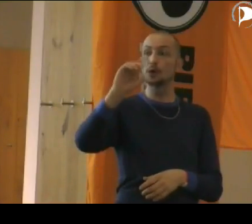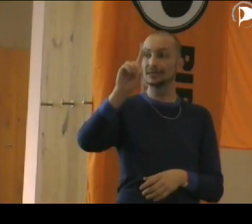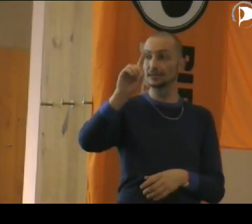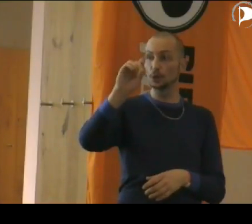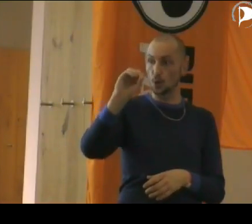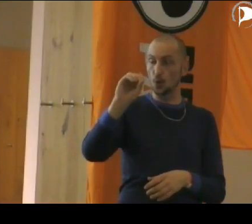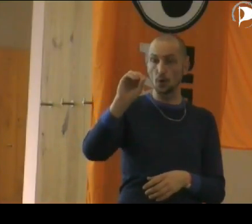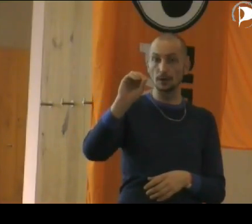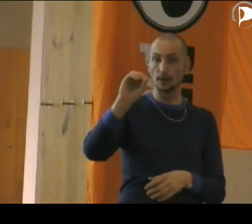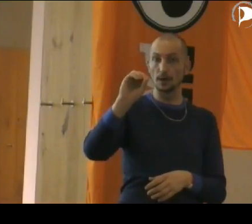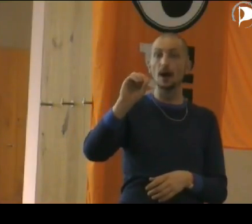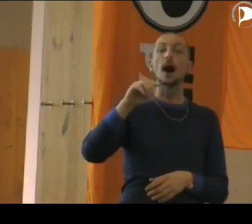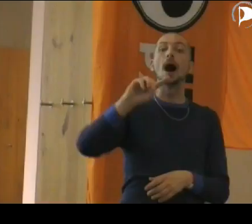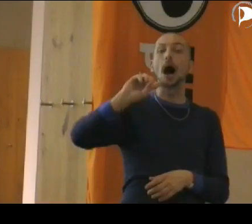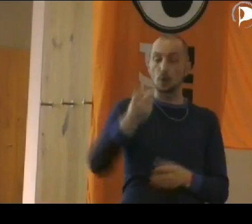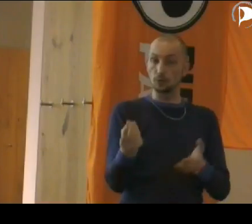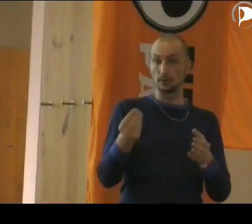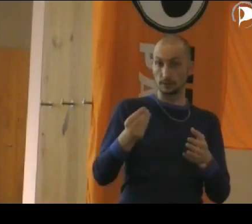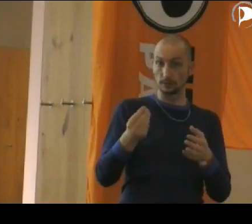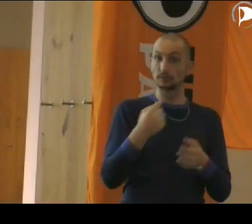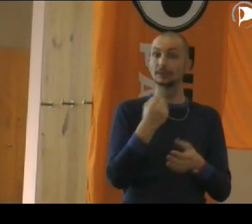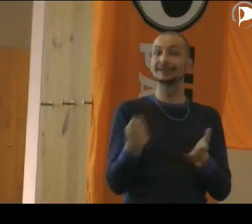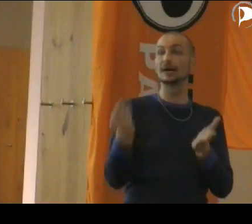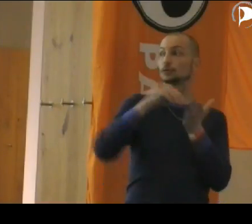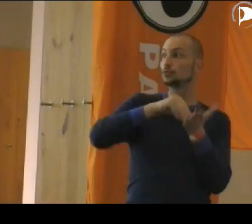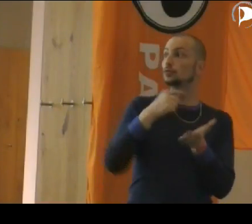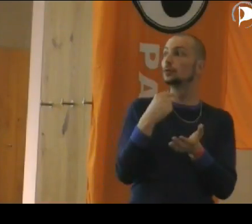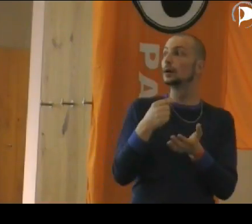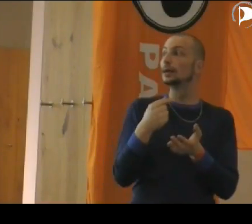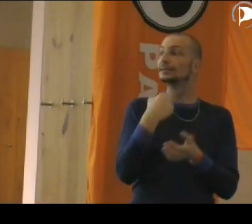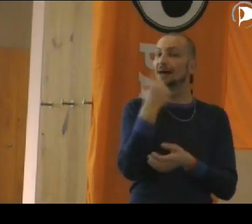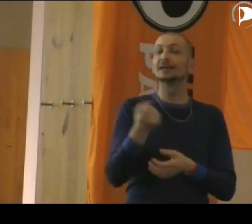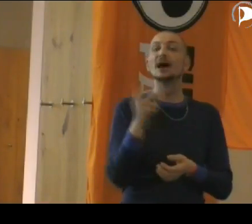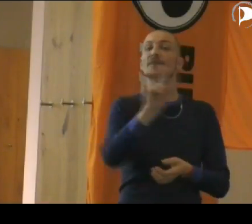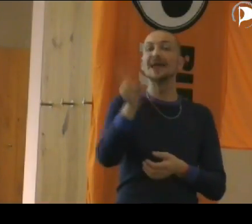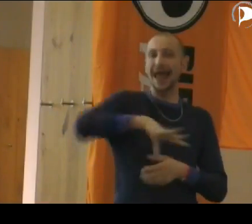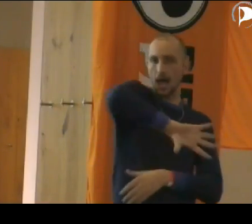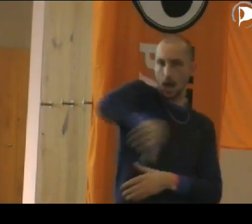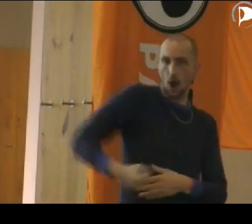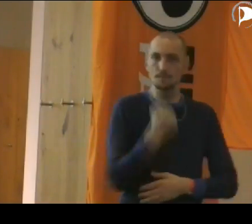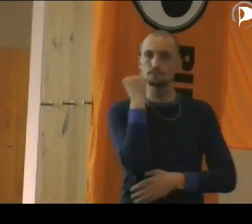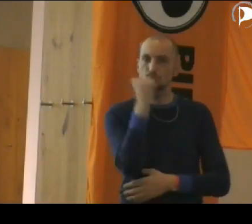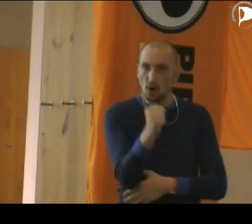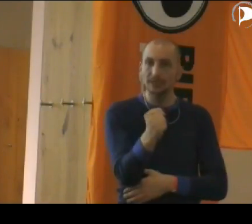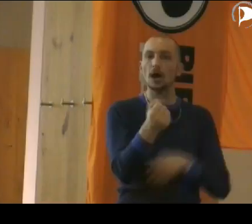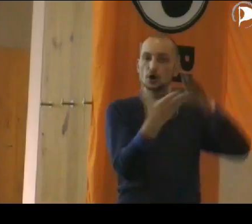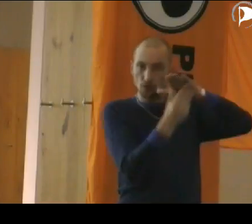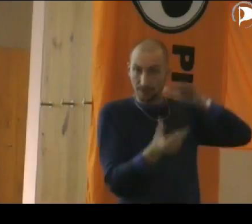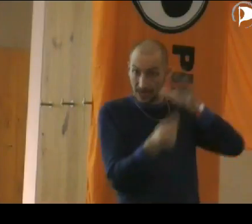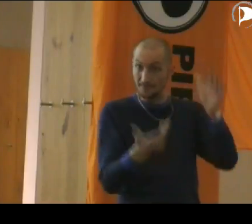und noch dazu gesagt her und auch passieren möchte ich natürlich auch gerne zurück